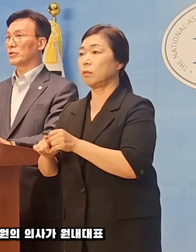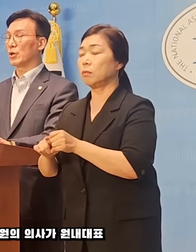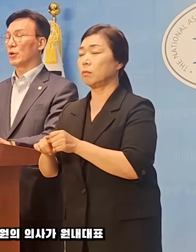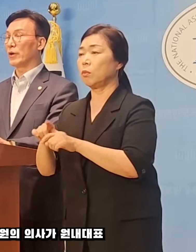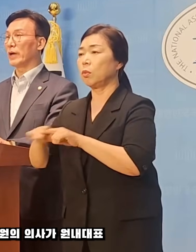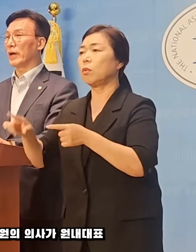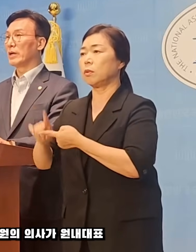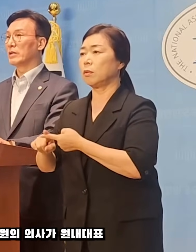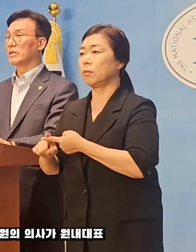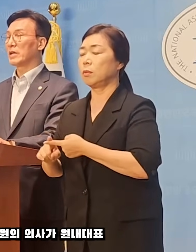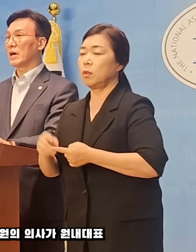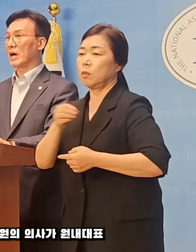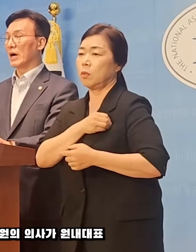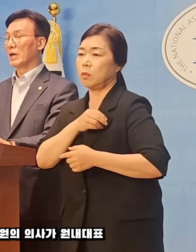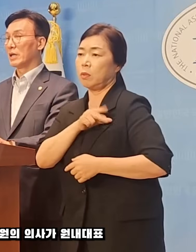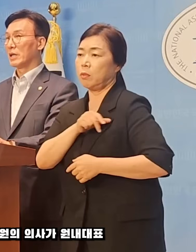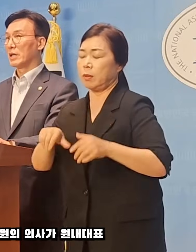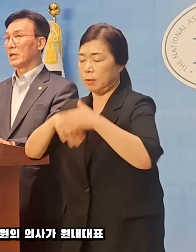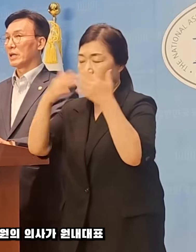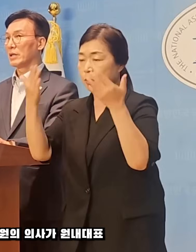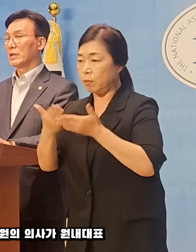소속 의원 전원의 의사가